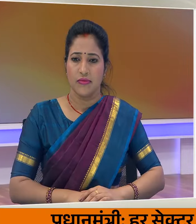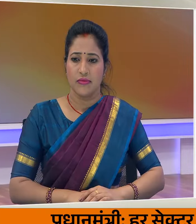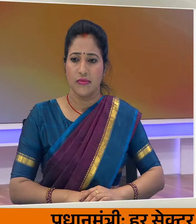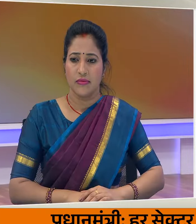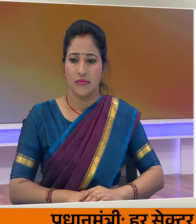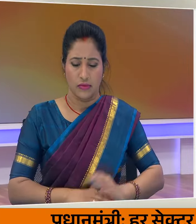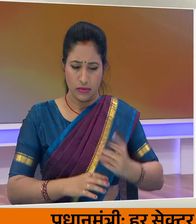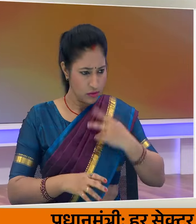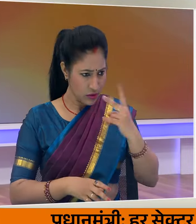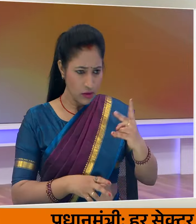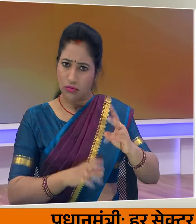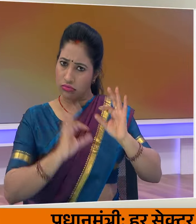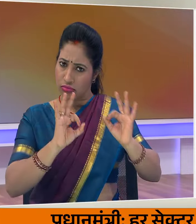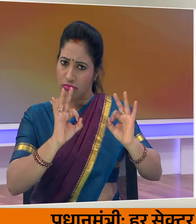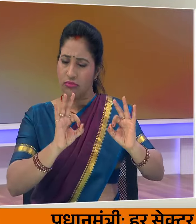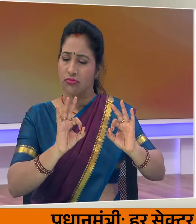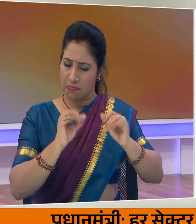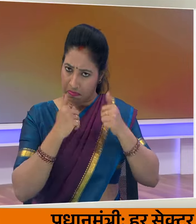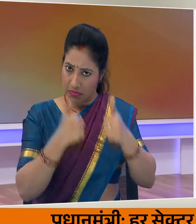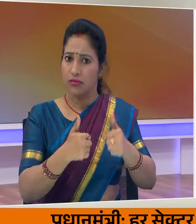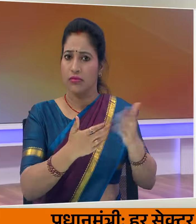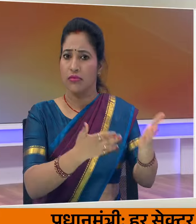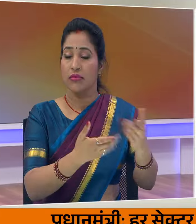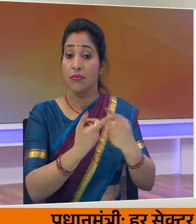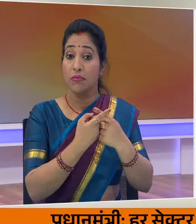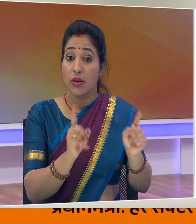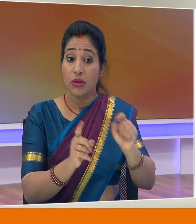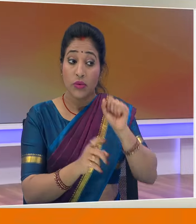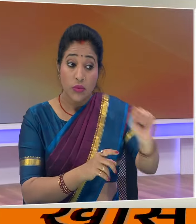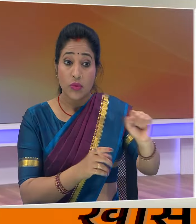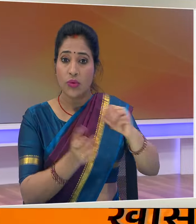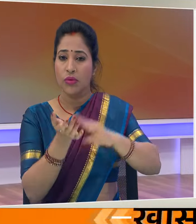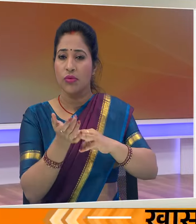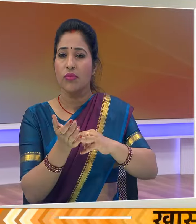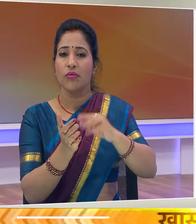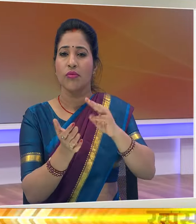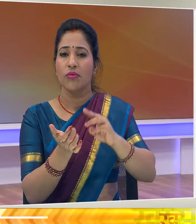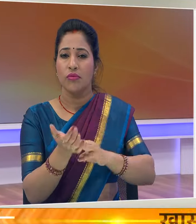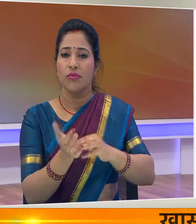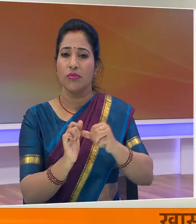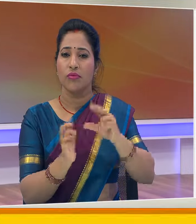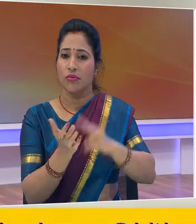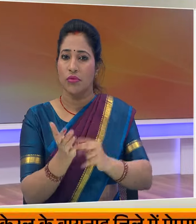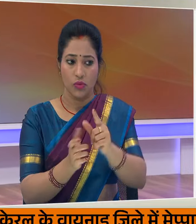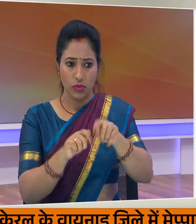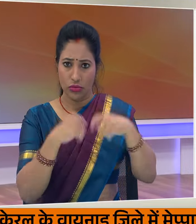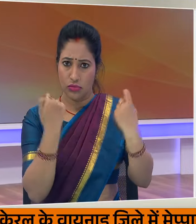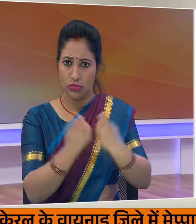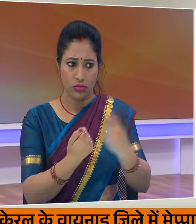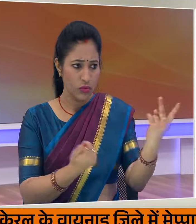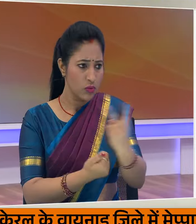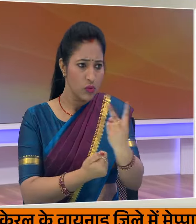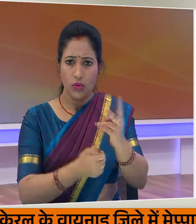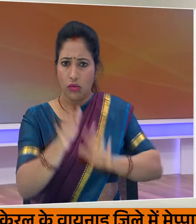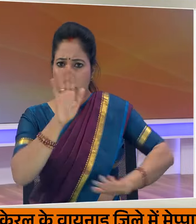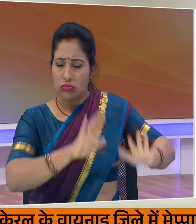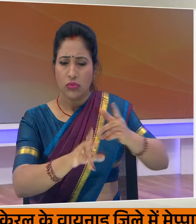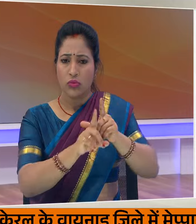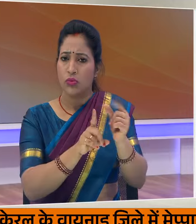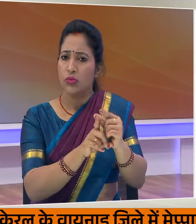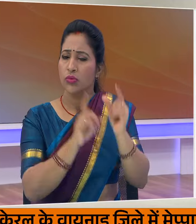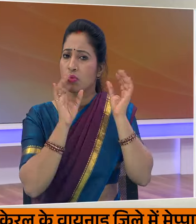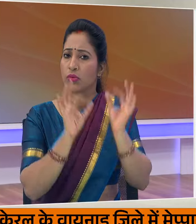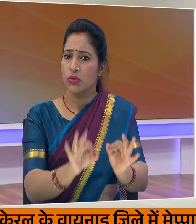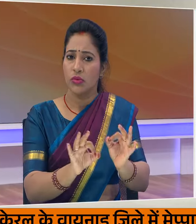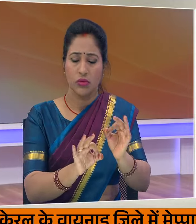नहीं बहुत अच्छा किया है हाँ जी, लेकिन आप और मनु की जो टीम इस प्रकार से परफॉर्म कर रही है हाँ जी,